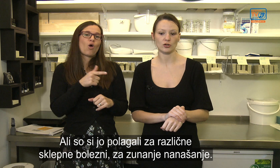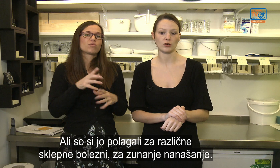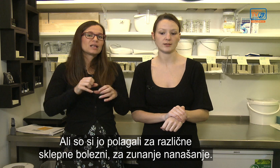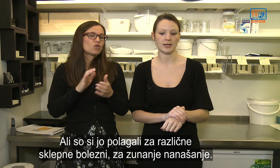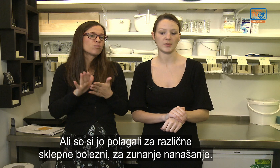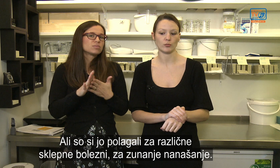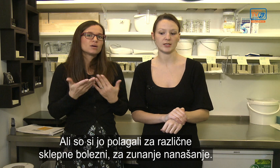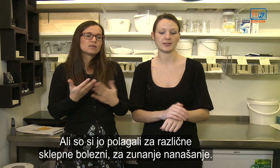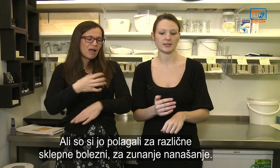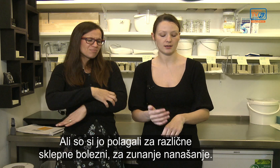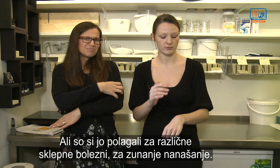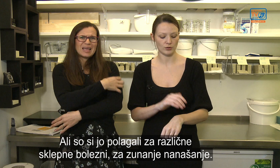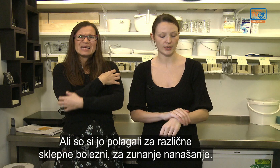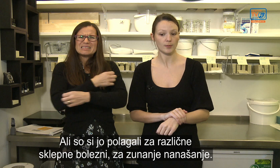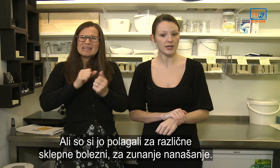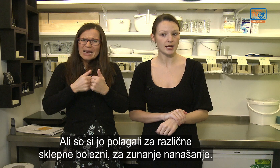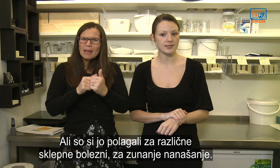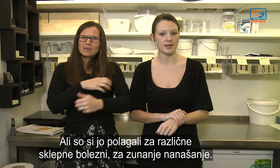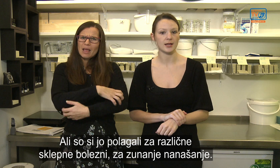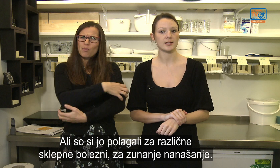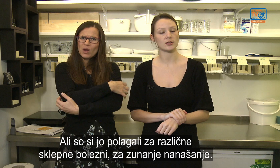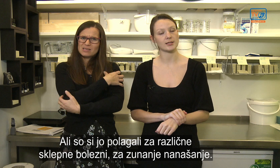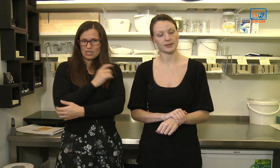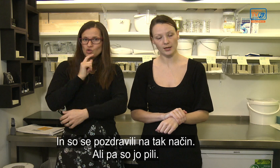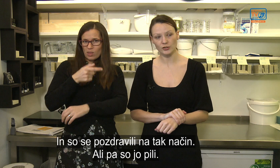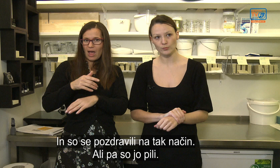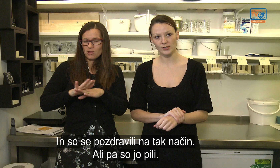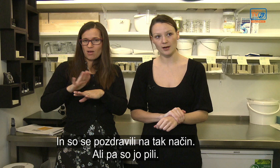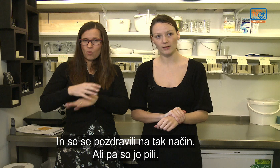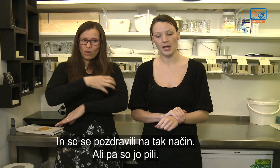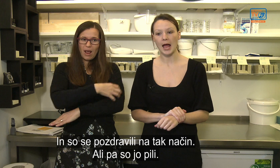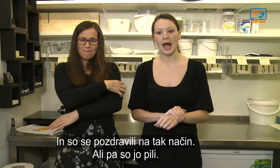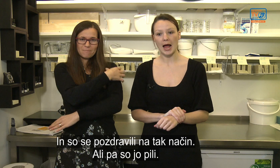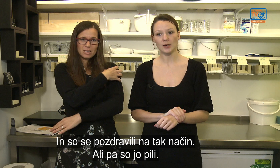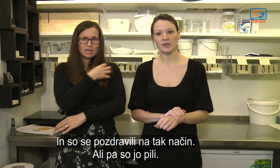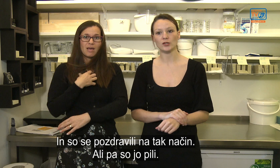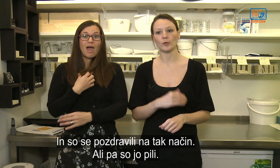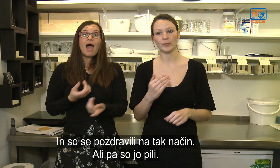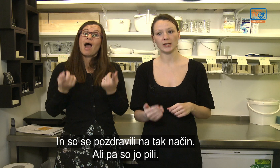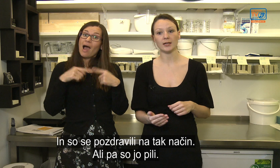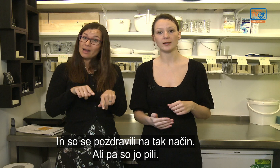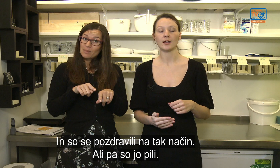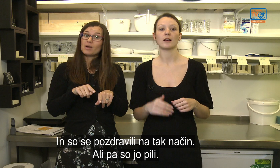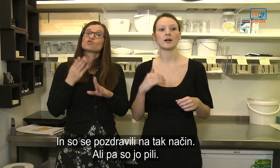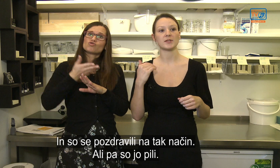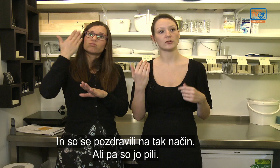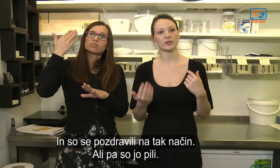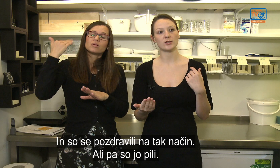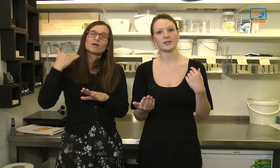različno sklepne bolezni za zunanje aplikacije in so si na tak način pozdravili, ali pa so jo pili, zato da so si